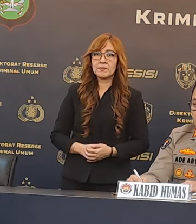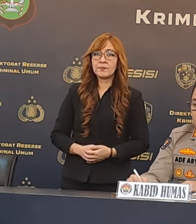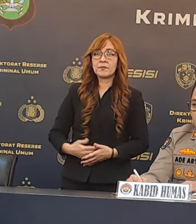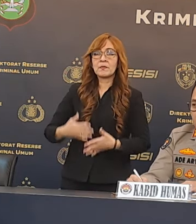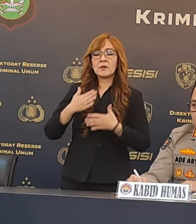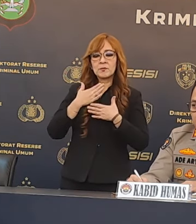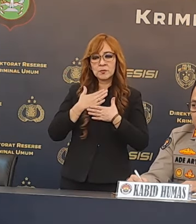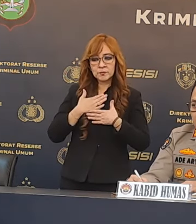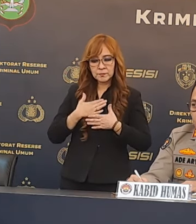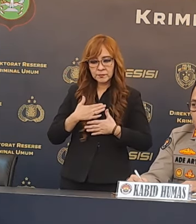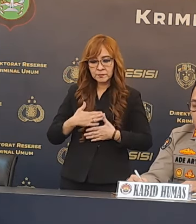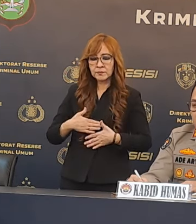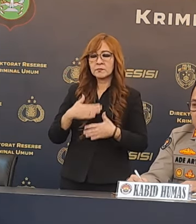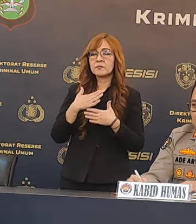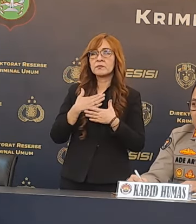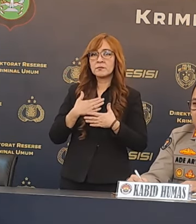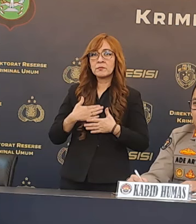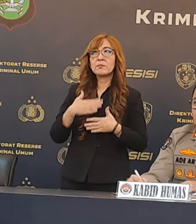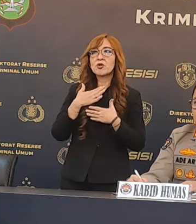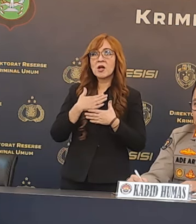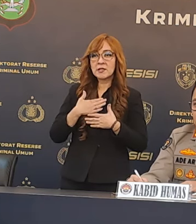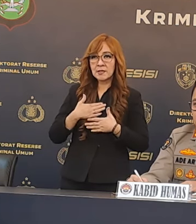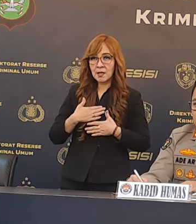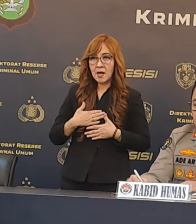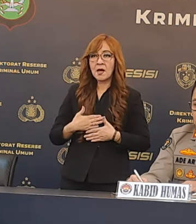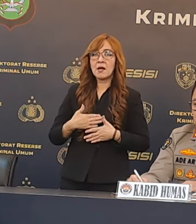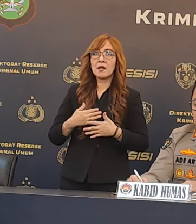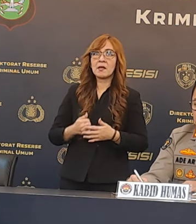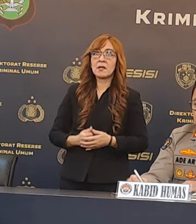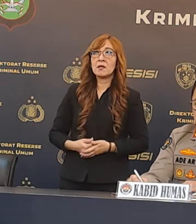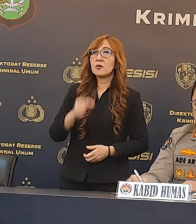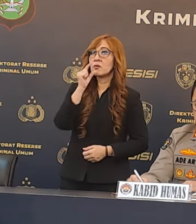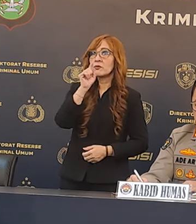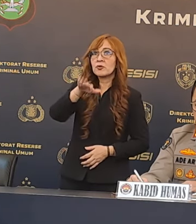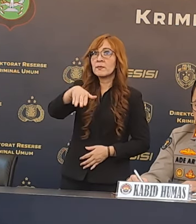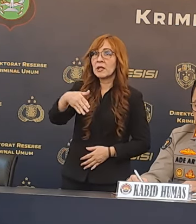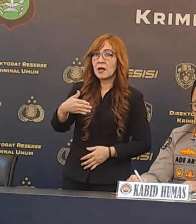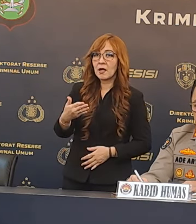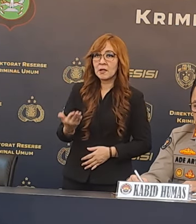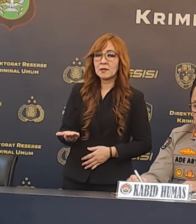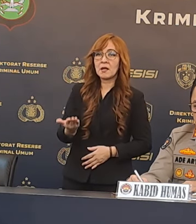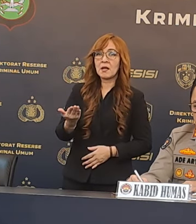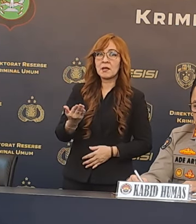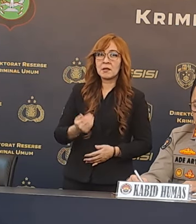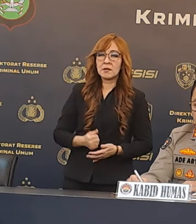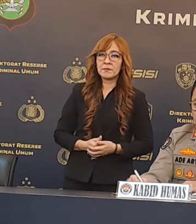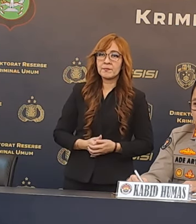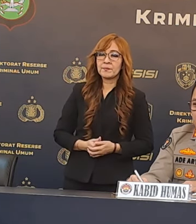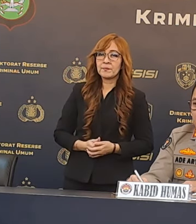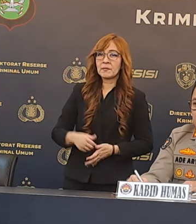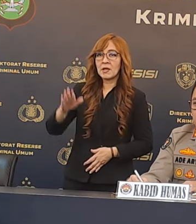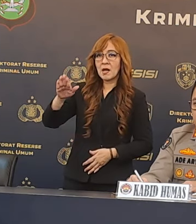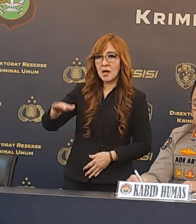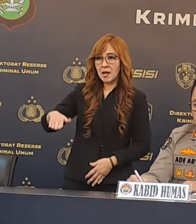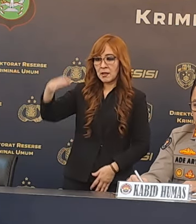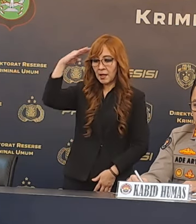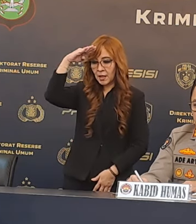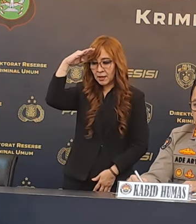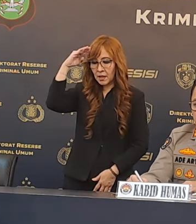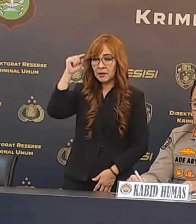rasa bela sungkawa dan turut berduka cita yang sedalam-dalamnya atas meninggalnya seorang anak laki-laki